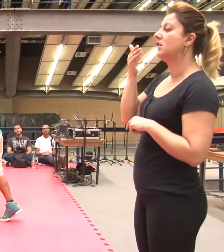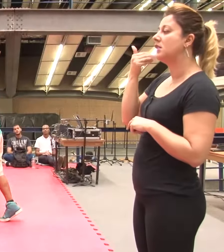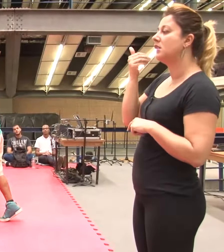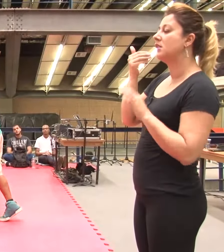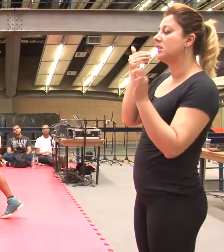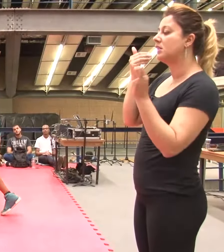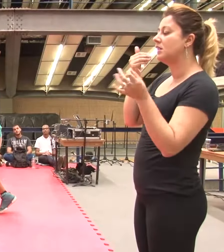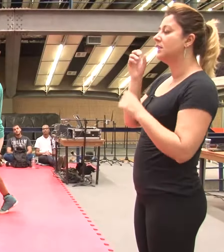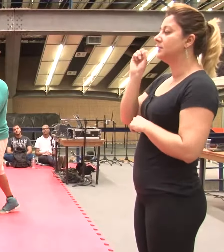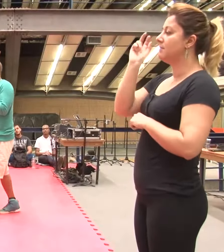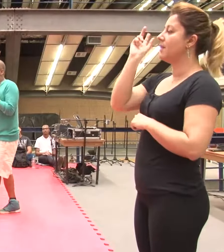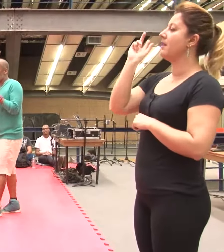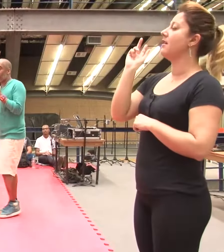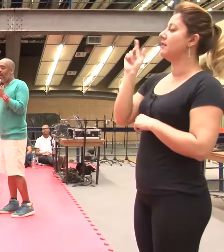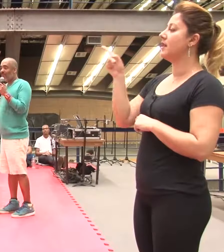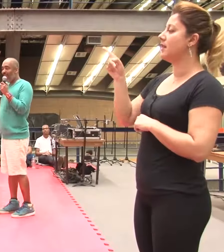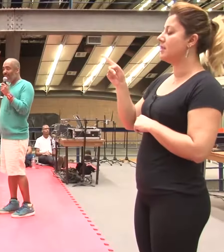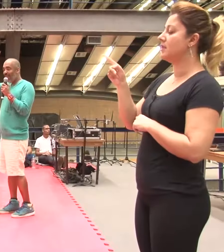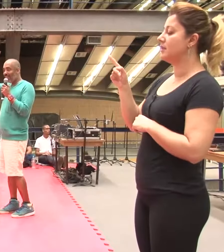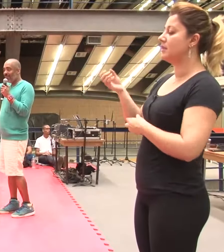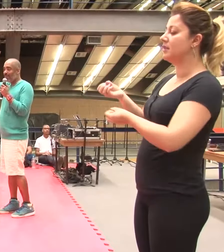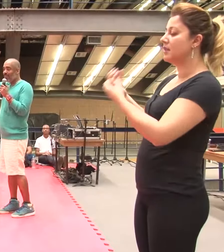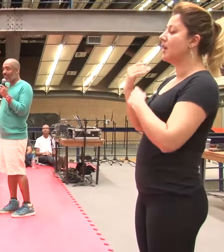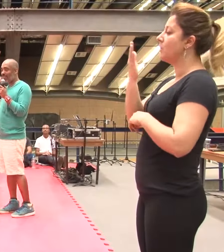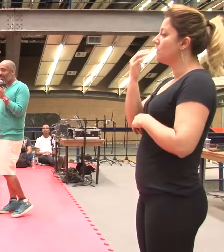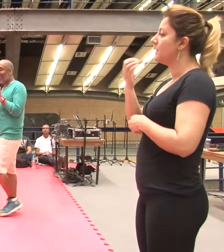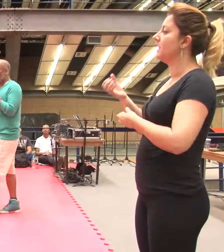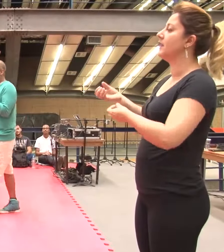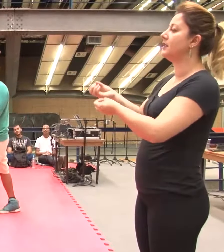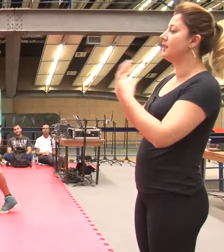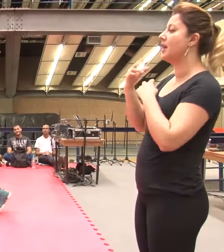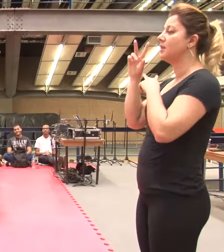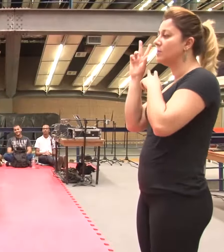a esperteza, né, entre aspas. Aí eu odeio que faz assim, mas não tinha jeito.